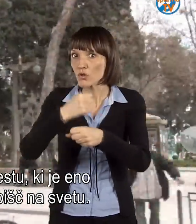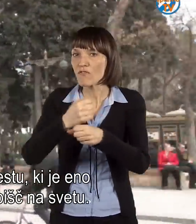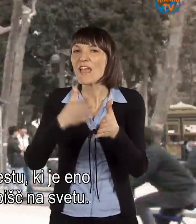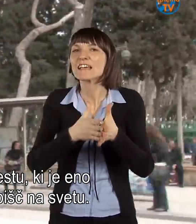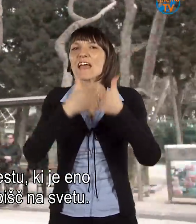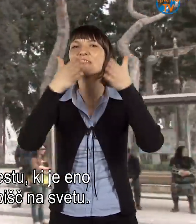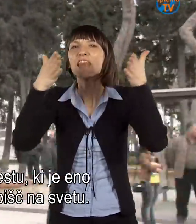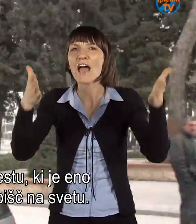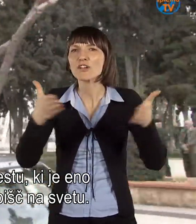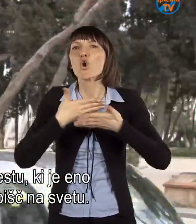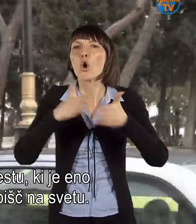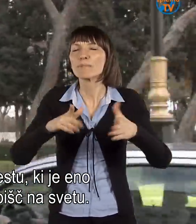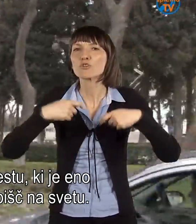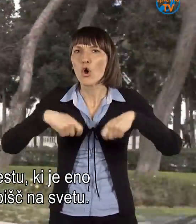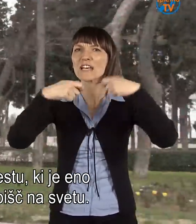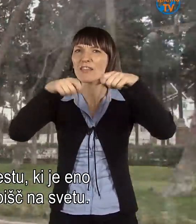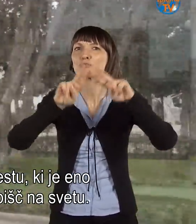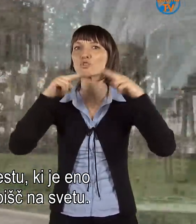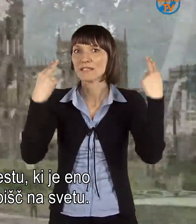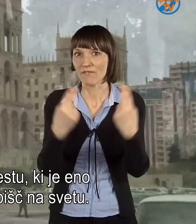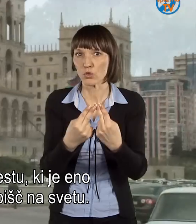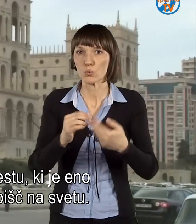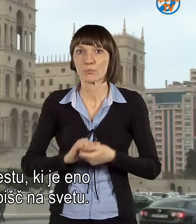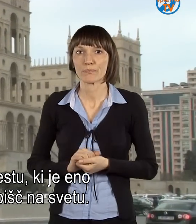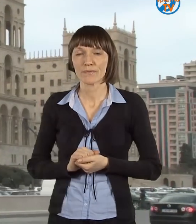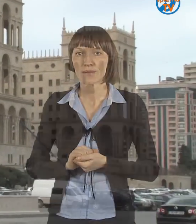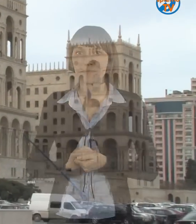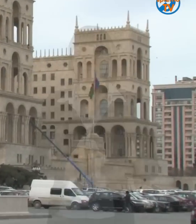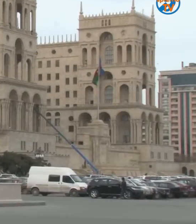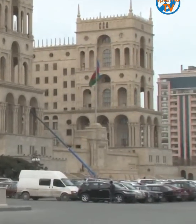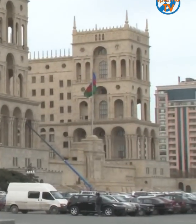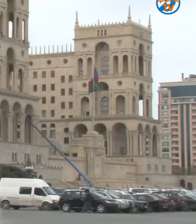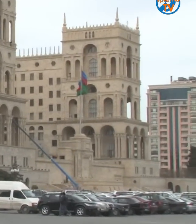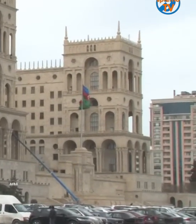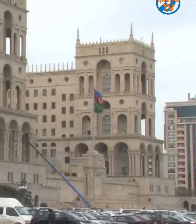eno največjih odprtih gradbišč na svetu.